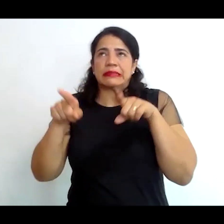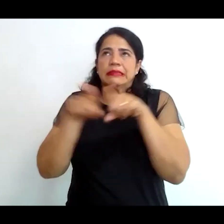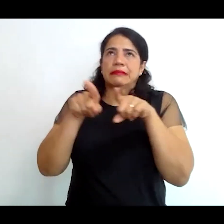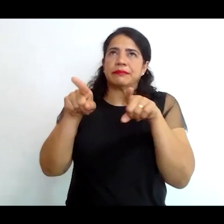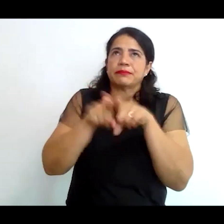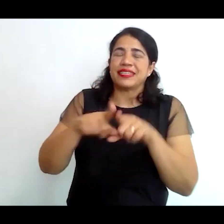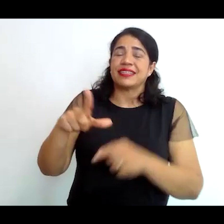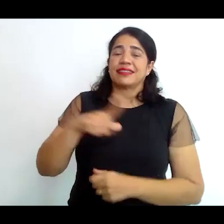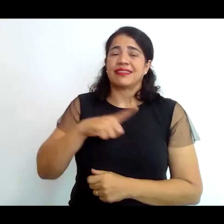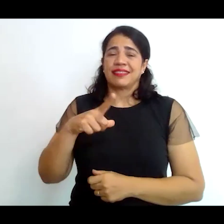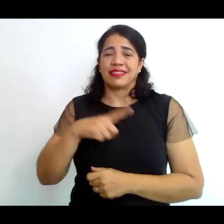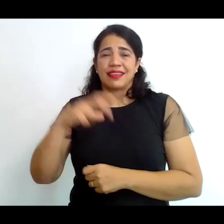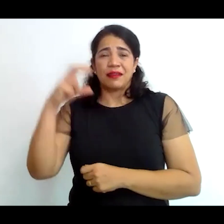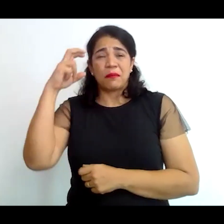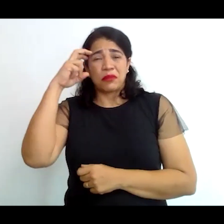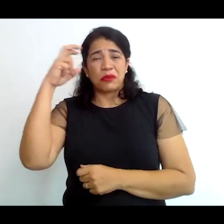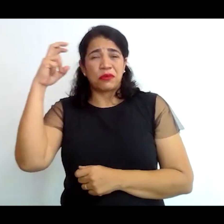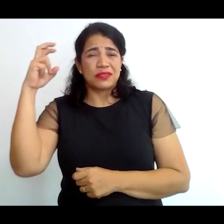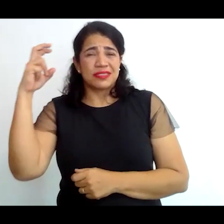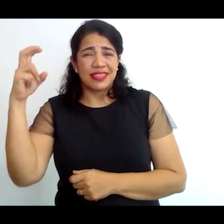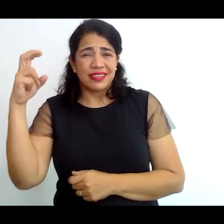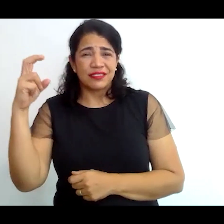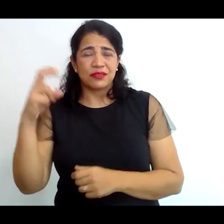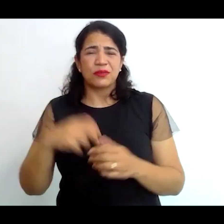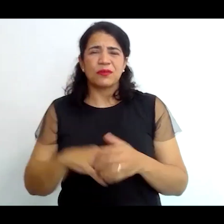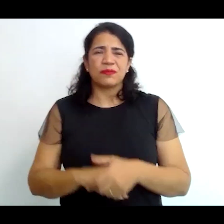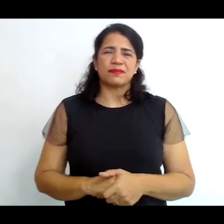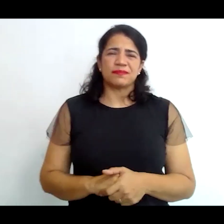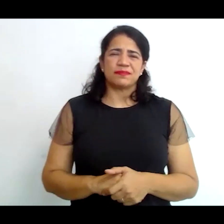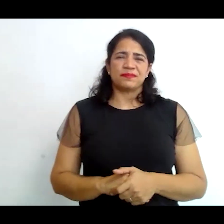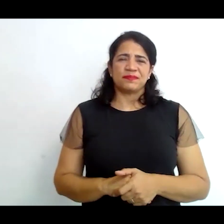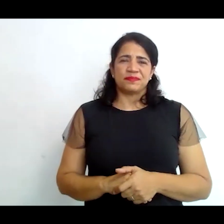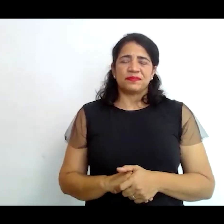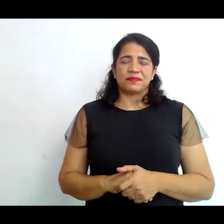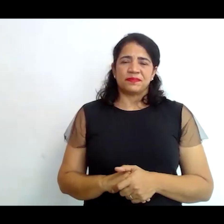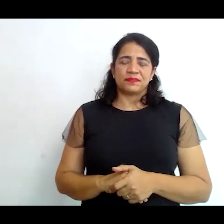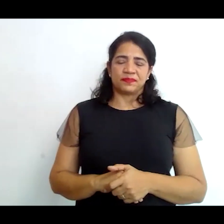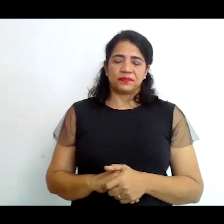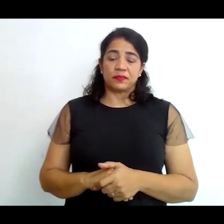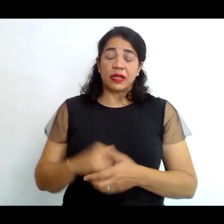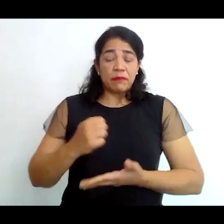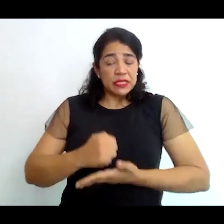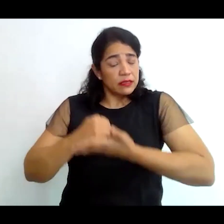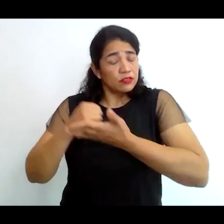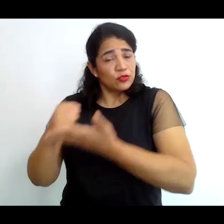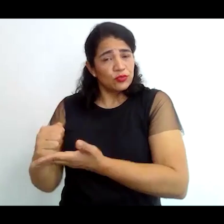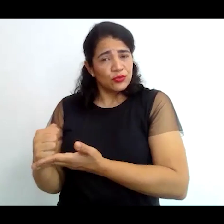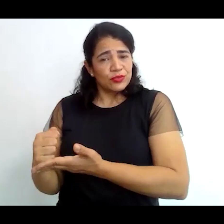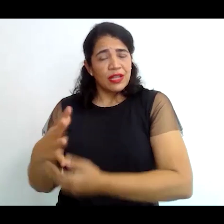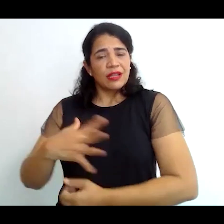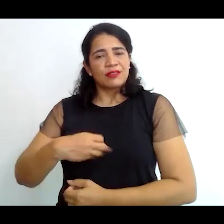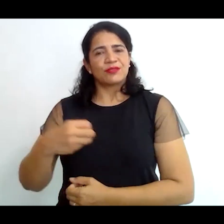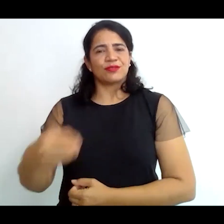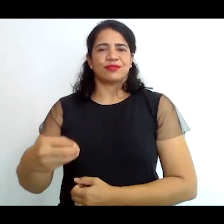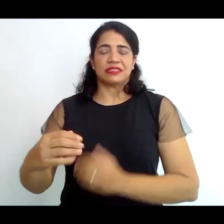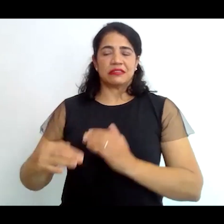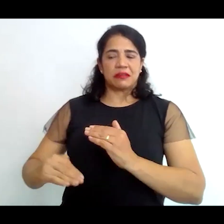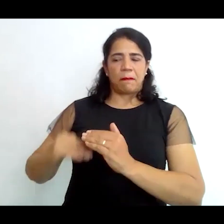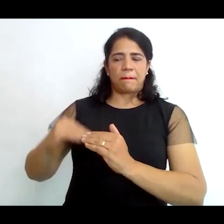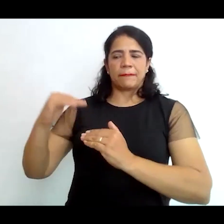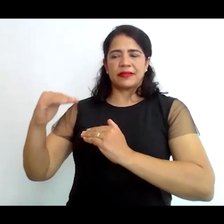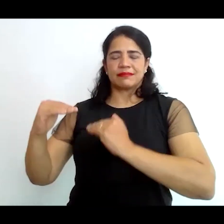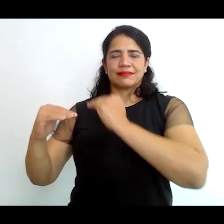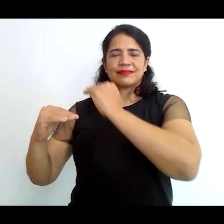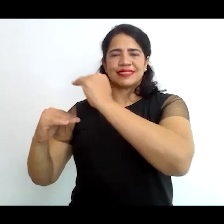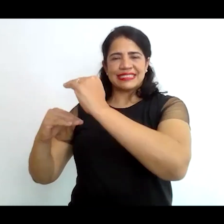vamos ajudar nossos filhos, já não tem esse conceito. Quando eles crescerem, irmão, já crescem dentro dessa cultura. Não tem mais